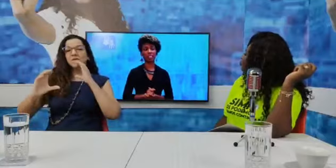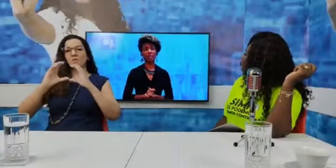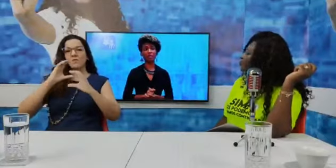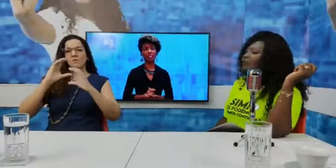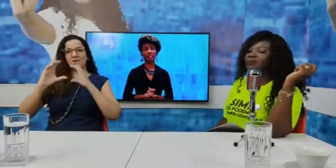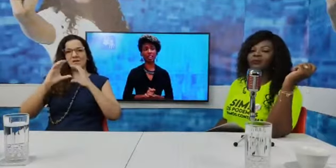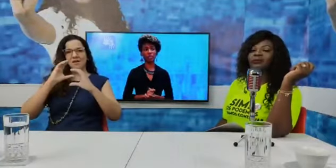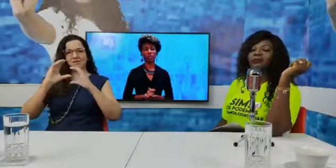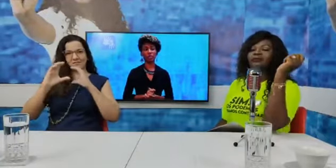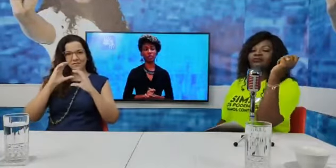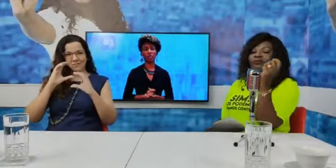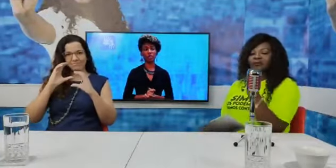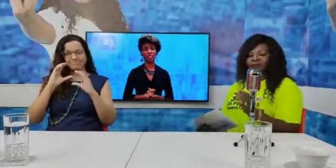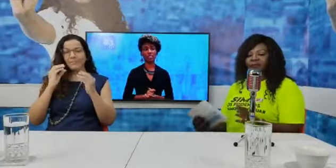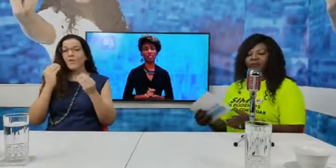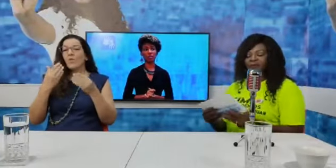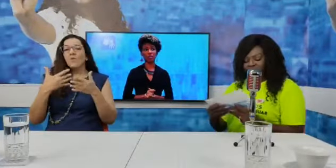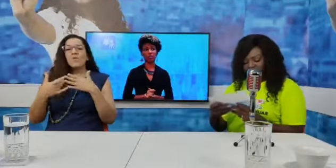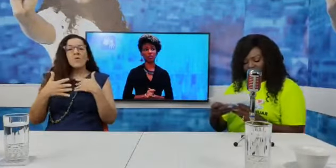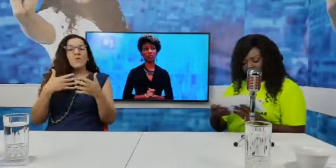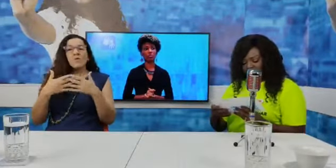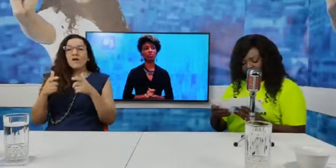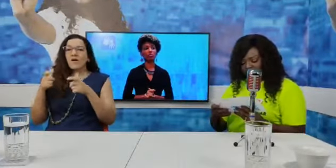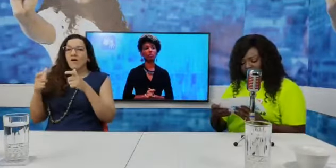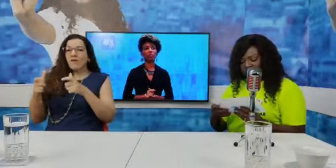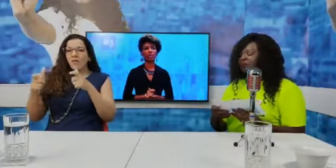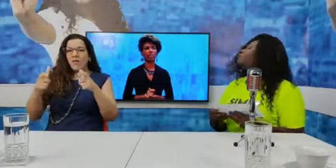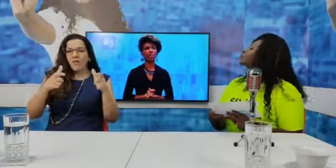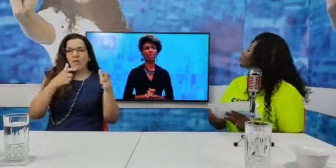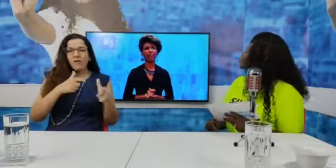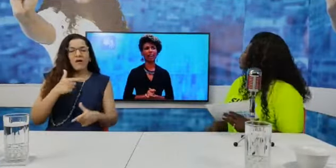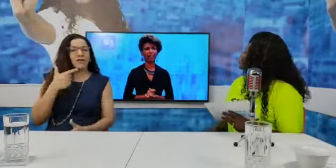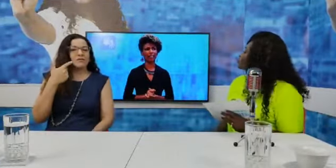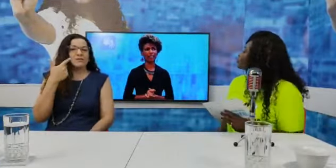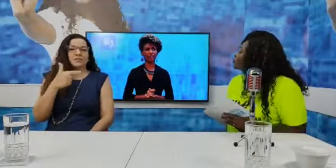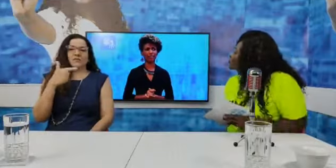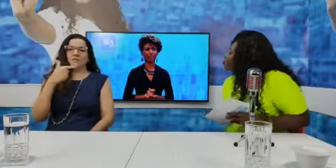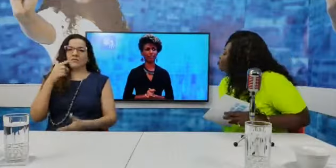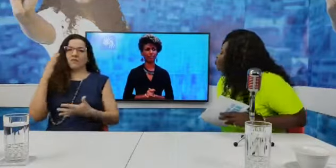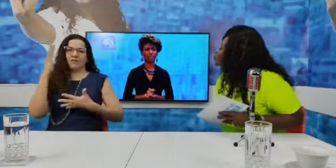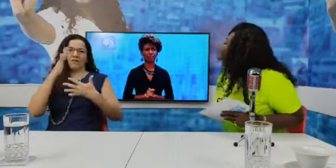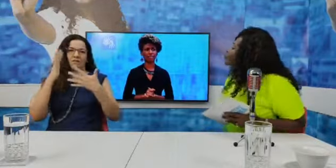de acessibilidade, por falta da comunicação. Em qualquer área.